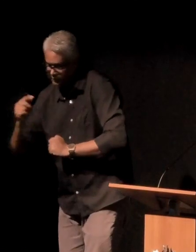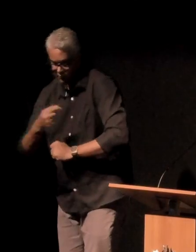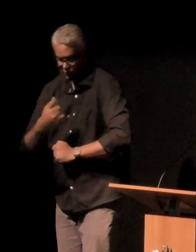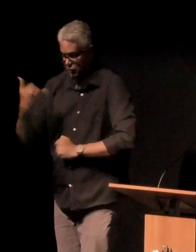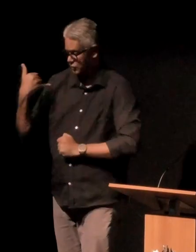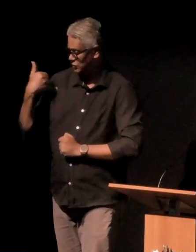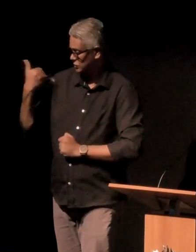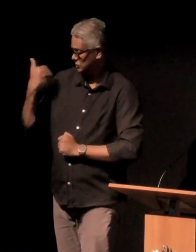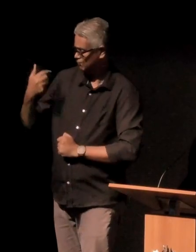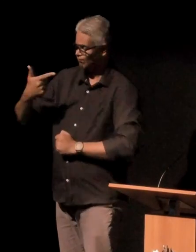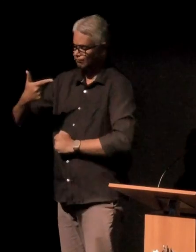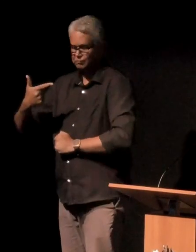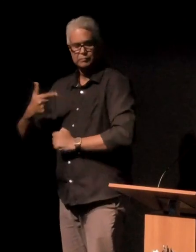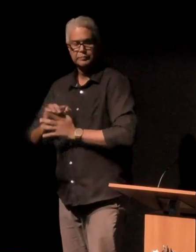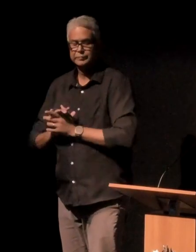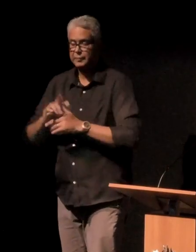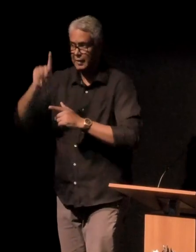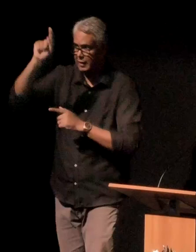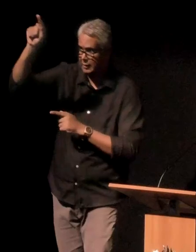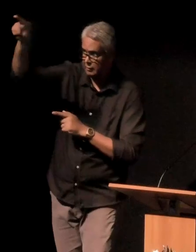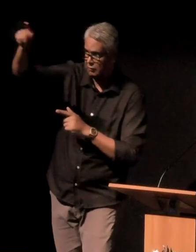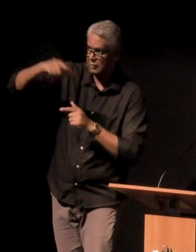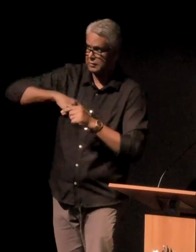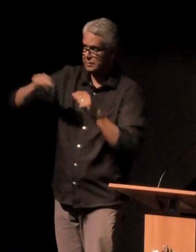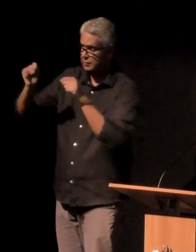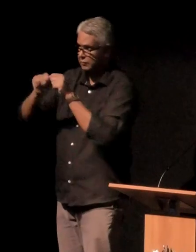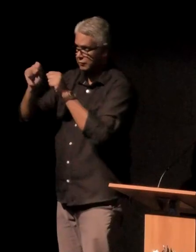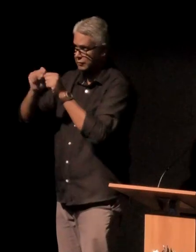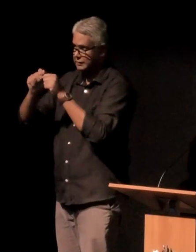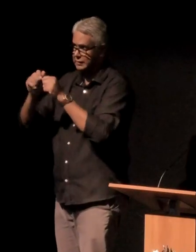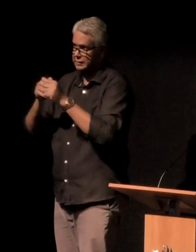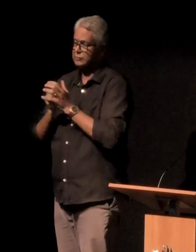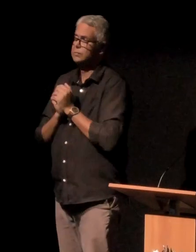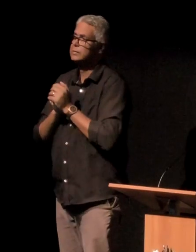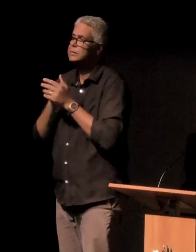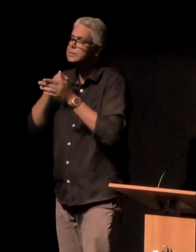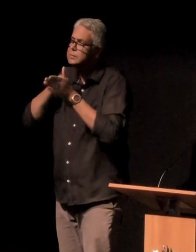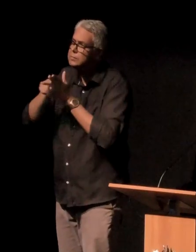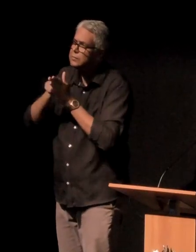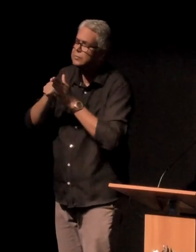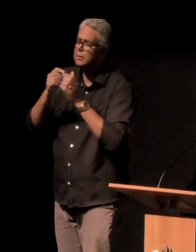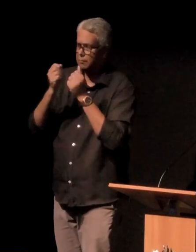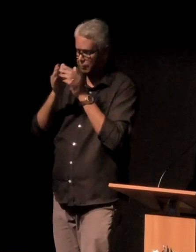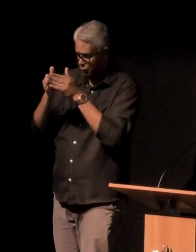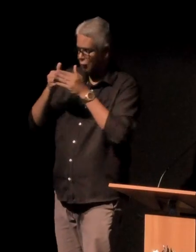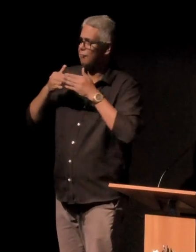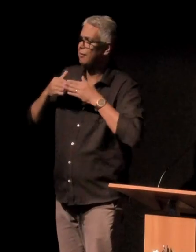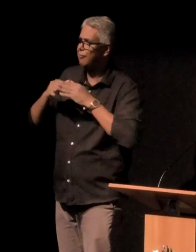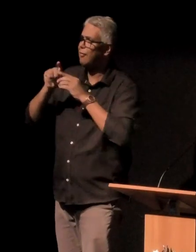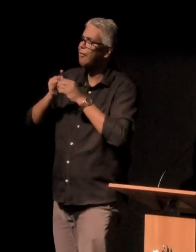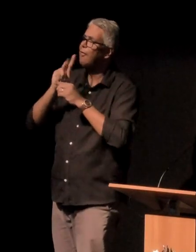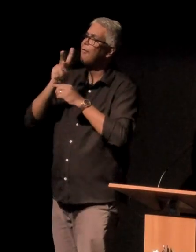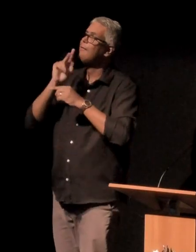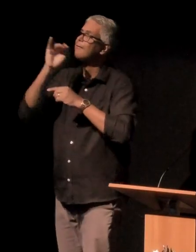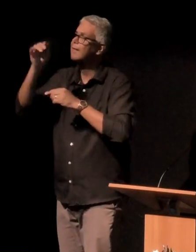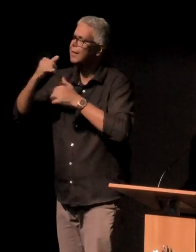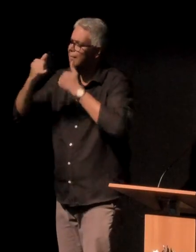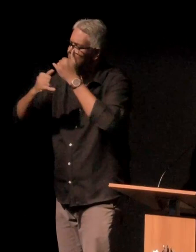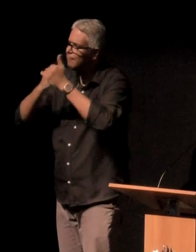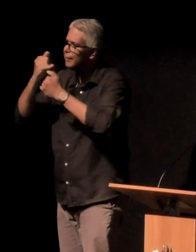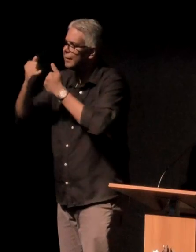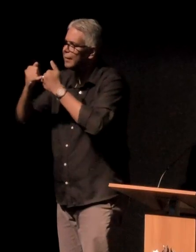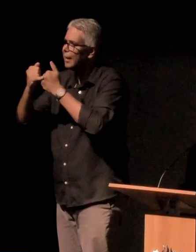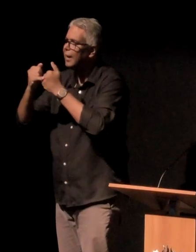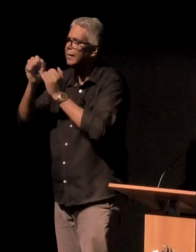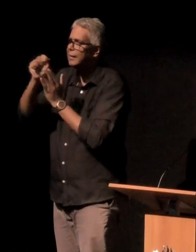essas atividades aqui fora realizando com vocês então fica o convite para que quem não passou lá ainda por favor vai lá brincar com a gente um pouquinho